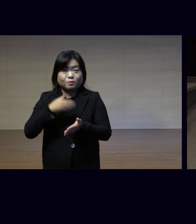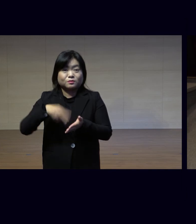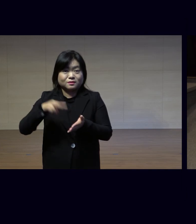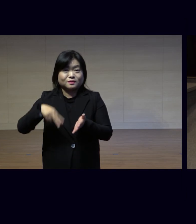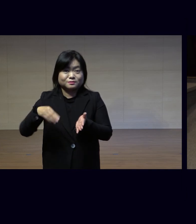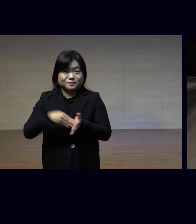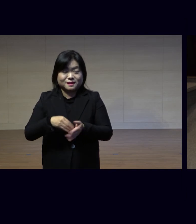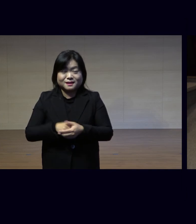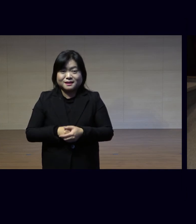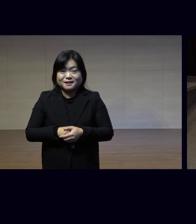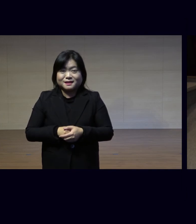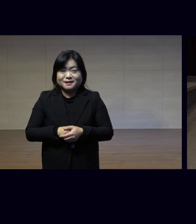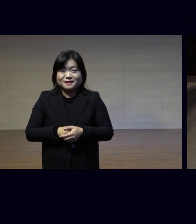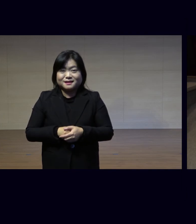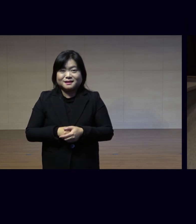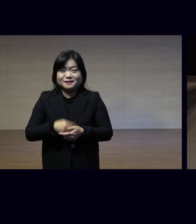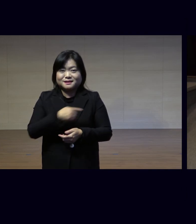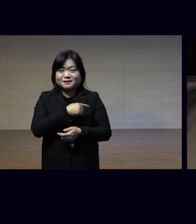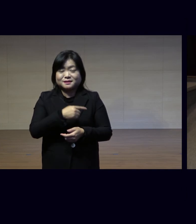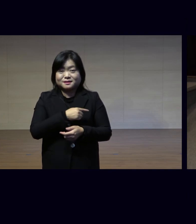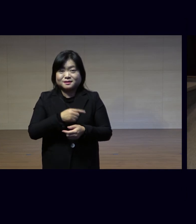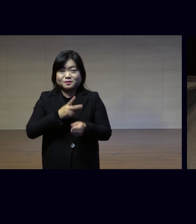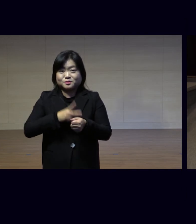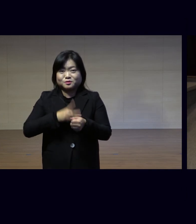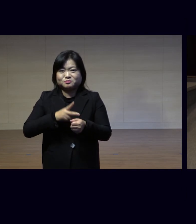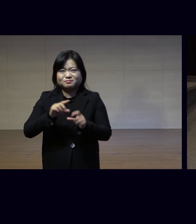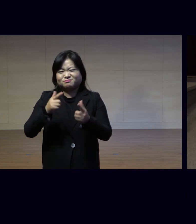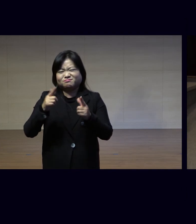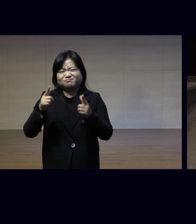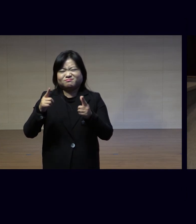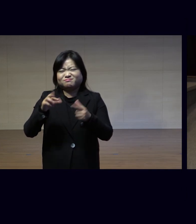읽었거든요. 그거는 누가 썼는지 모르지만 그거는